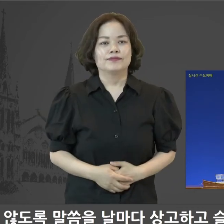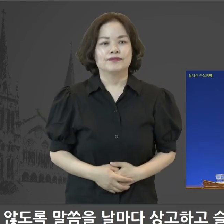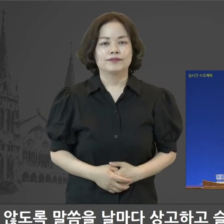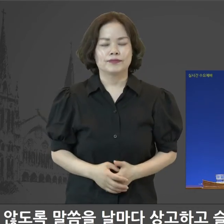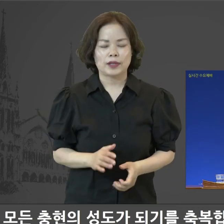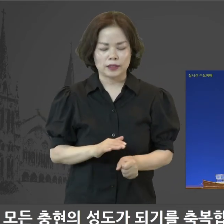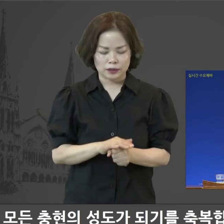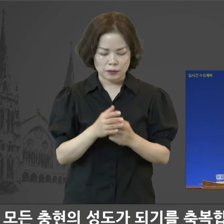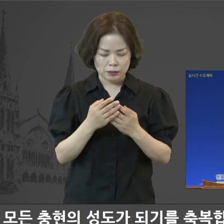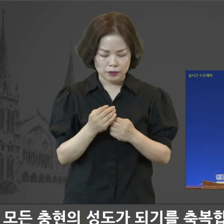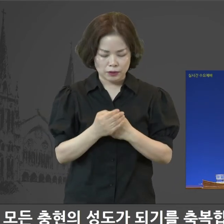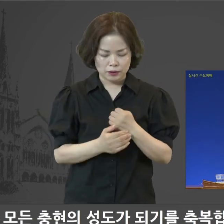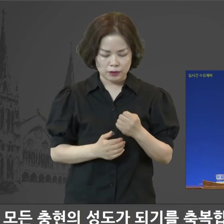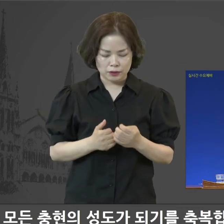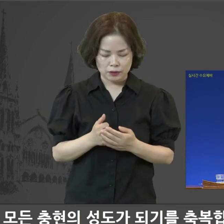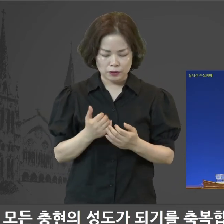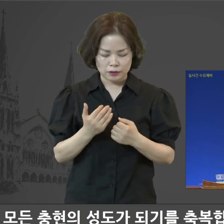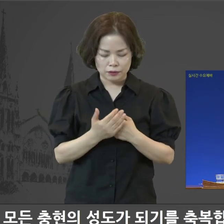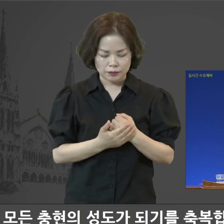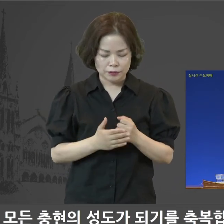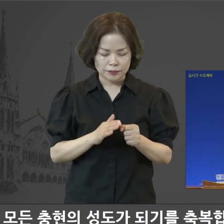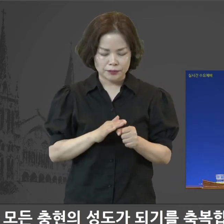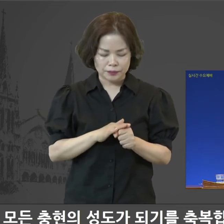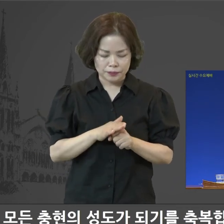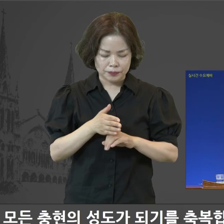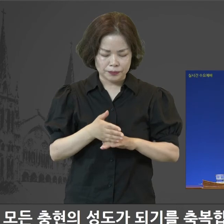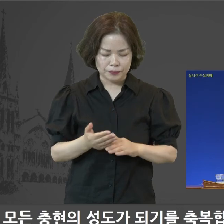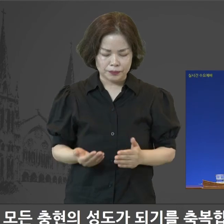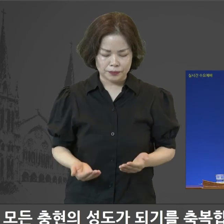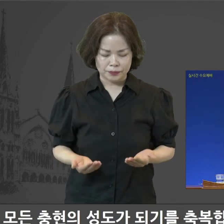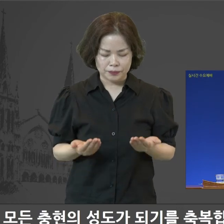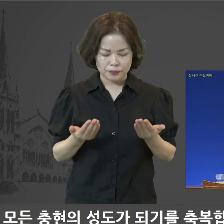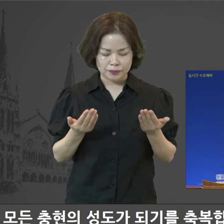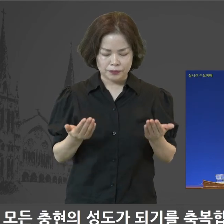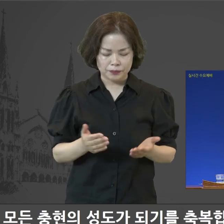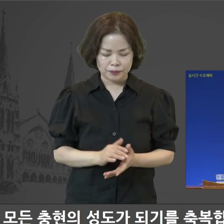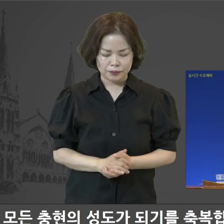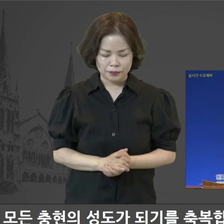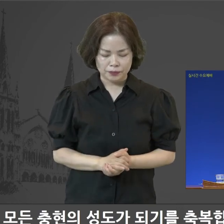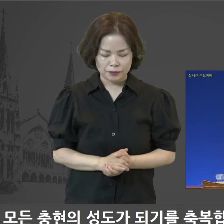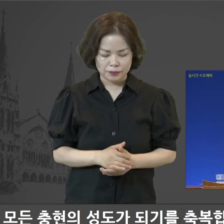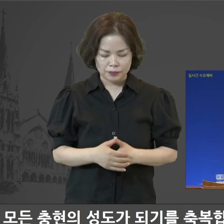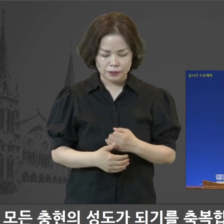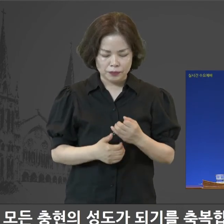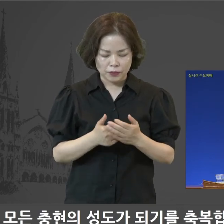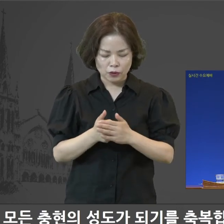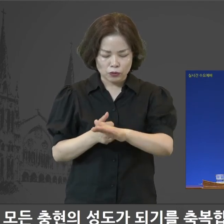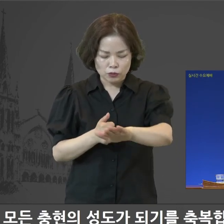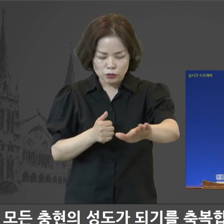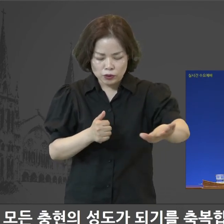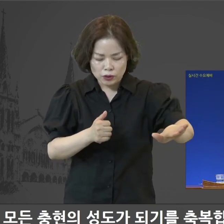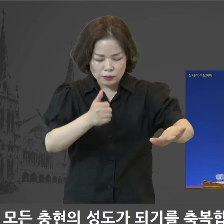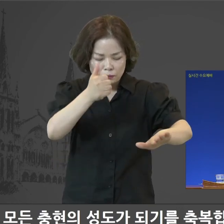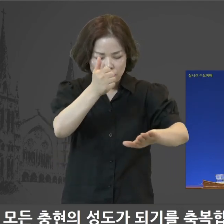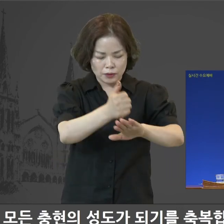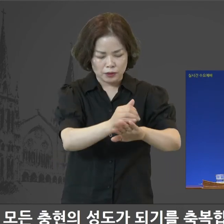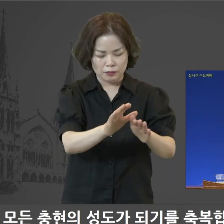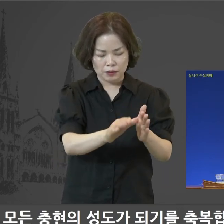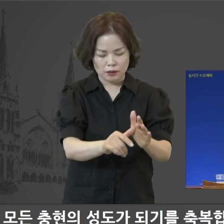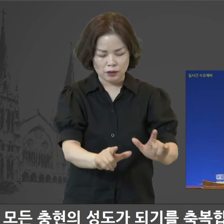사랑이 많으신 하나님, 은혜와 사랑에 감사를 드립니다. 하나님, 우리는 이 마지막